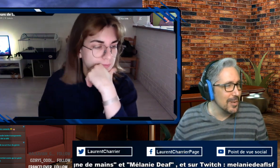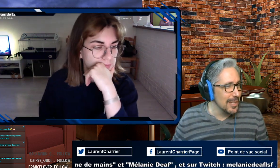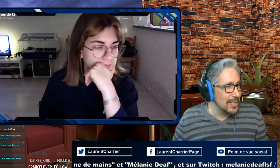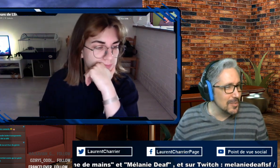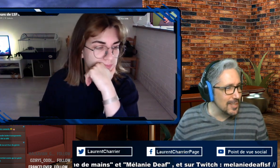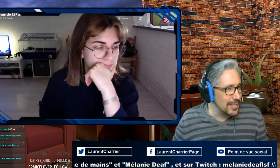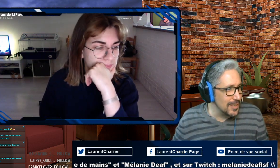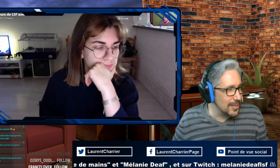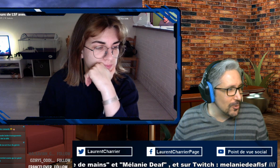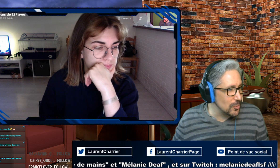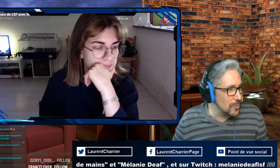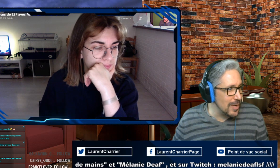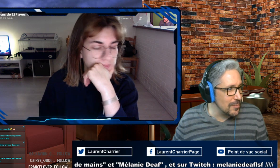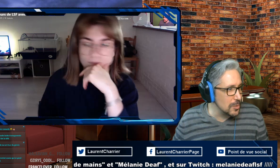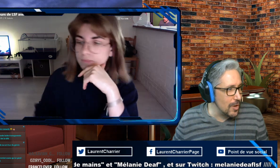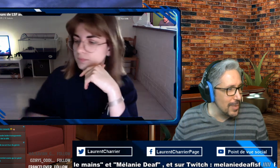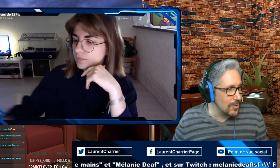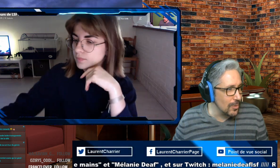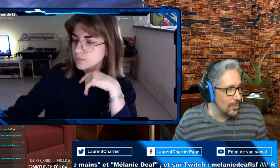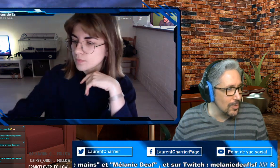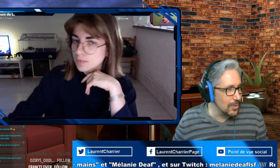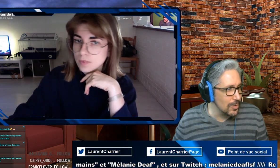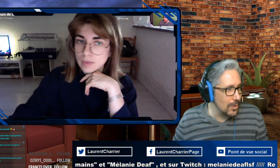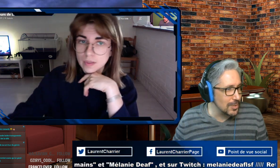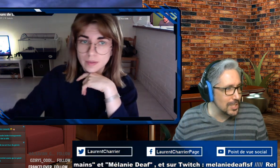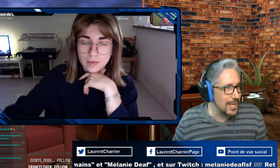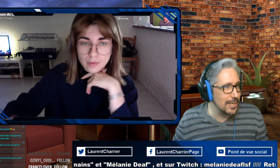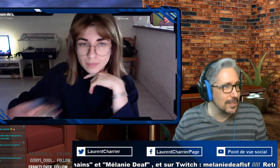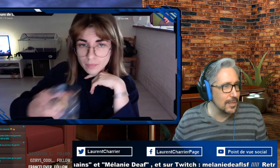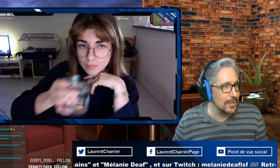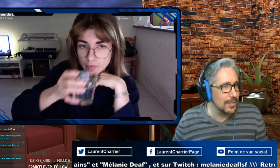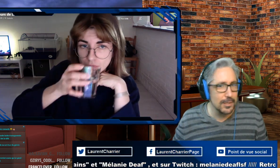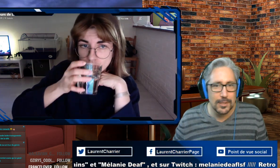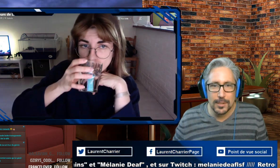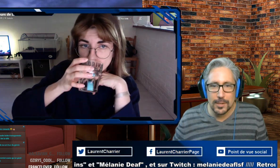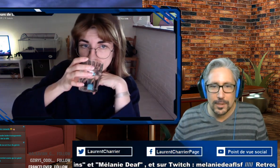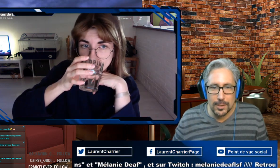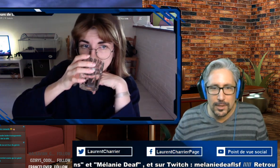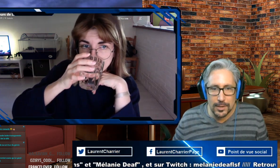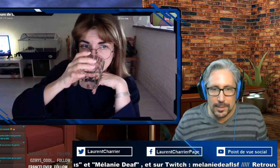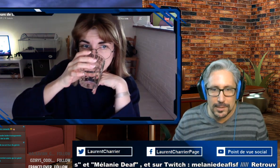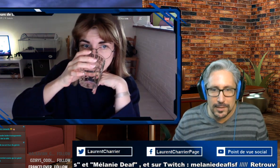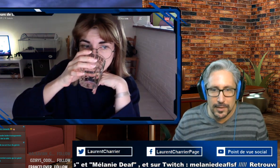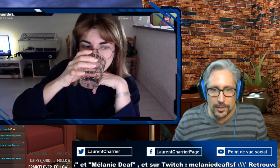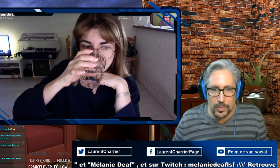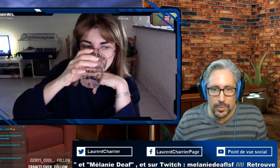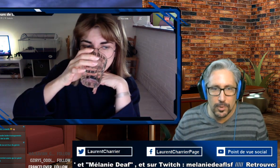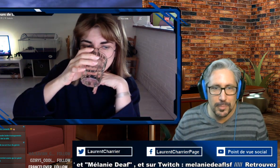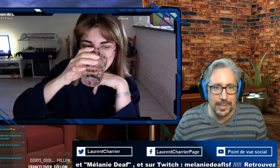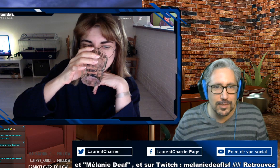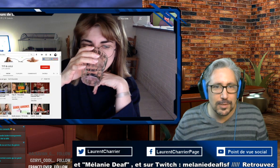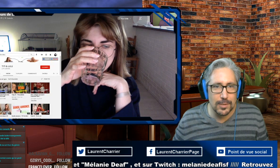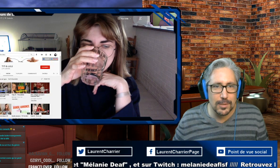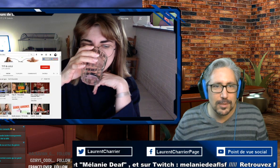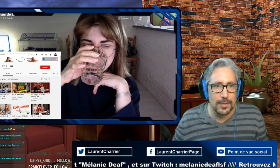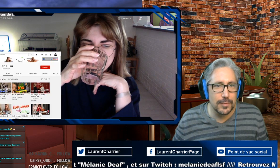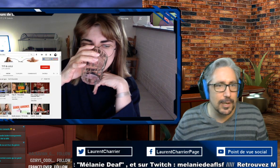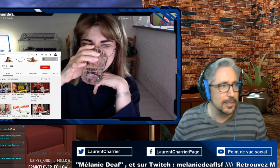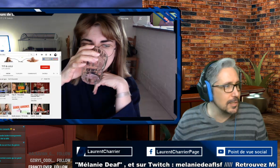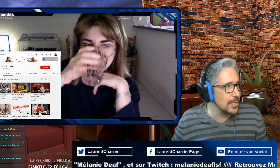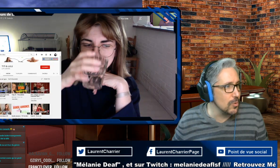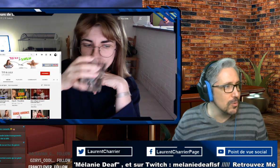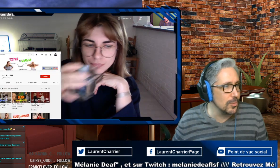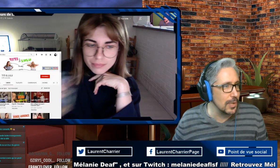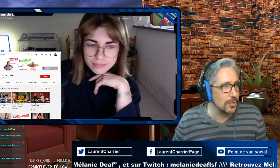La vidéo. Je vais retrouver la vidéo, je vais la mettre dans le chat. Tiens, voilà, je peux remettre.